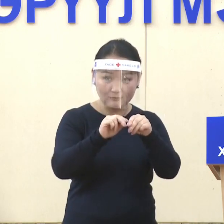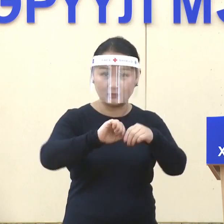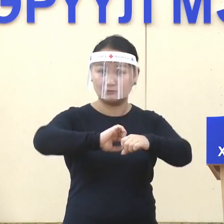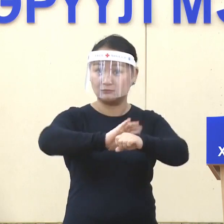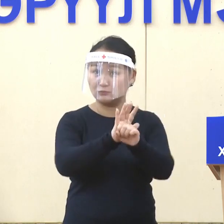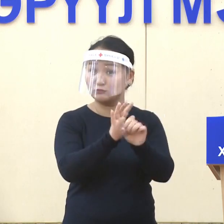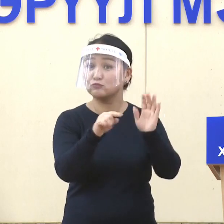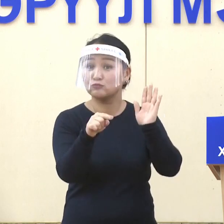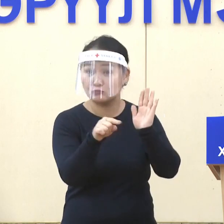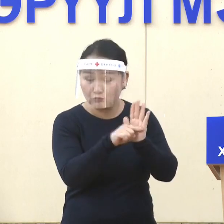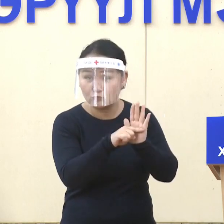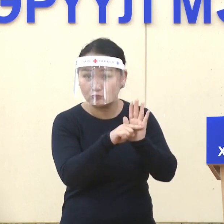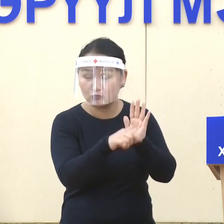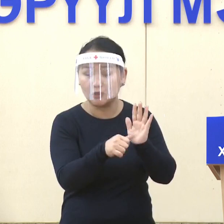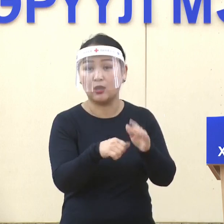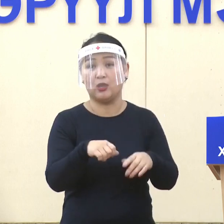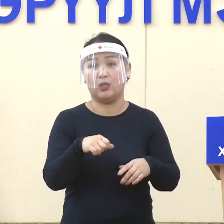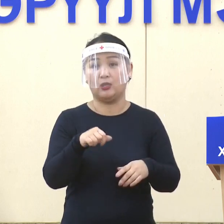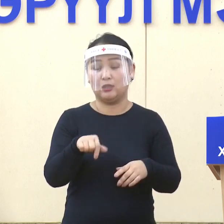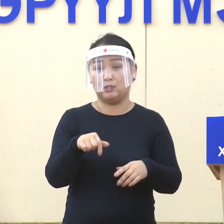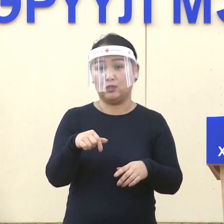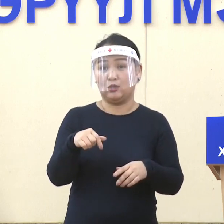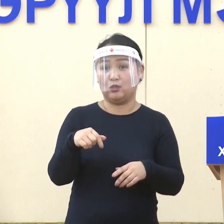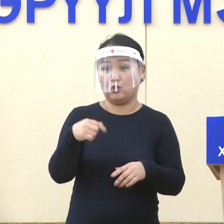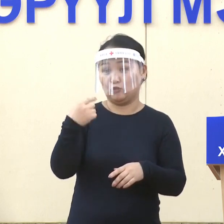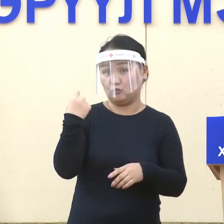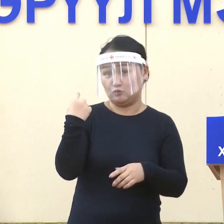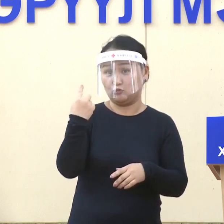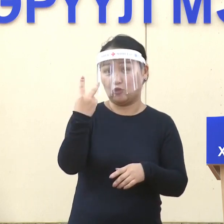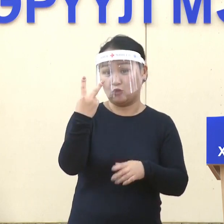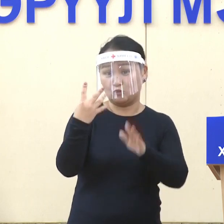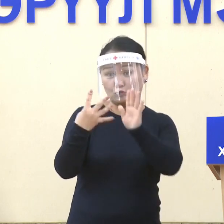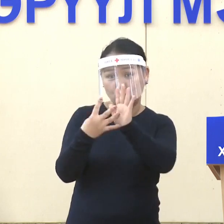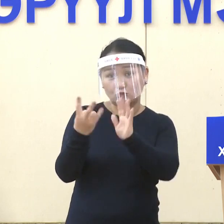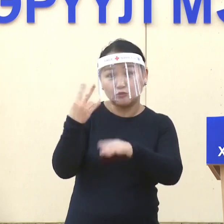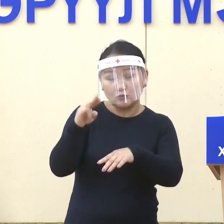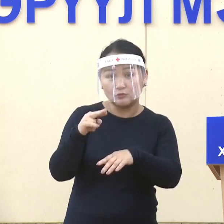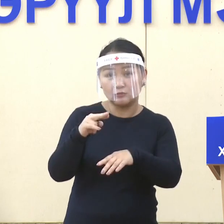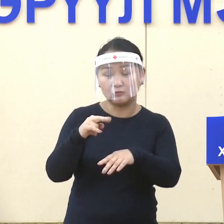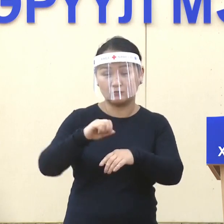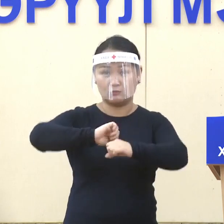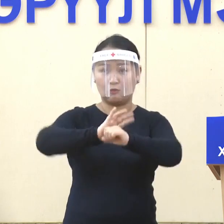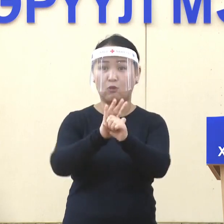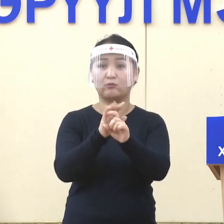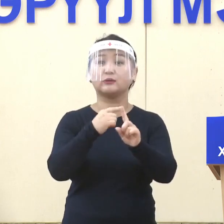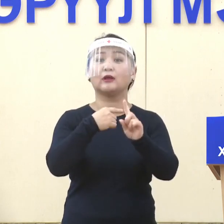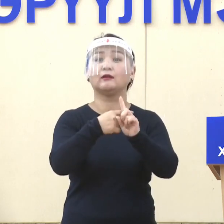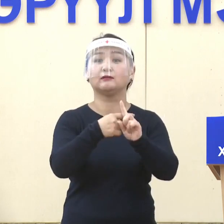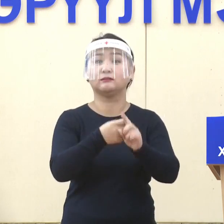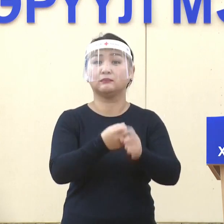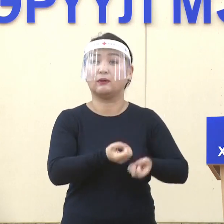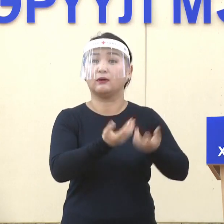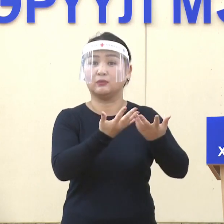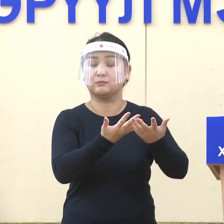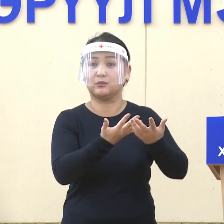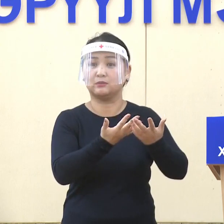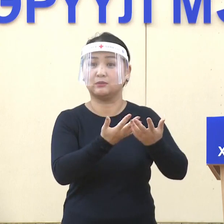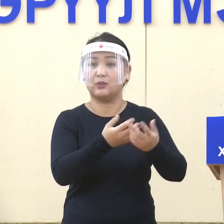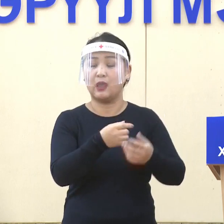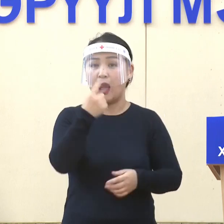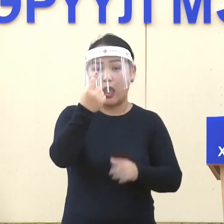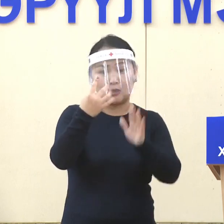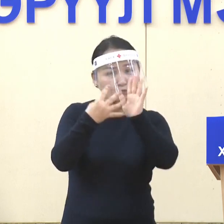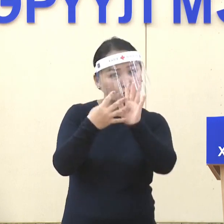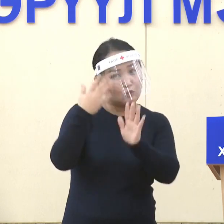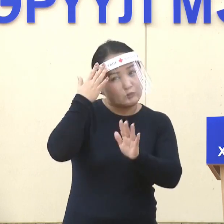одоо коронавирус илрээгүй байна. Ингээд 29-ний хариун дээр коронавирус илэрлээ. Үндсэндээ 19